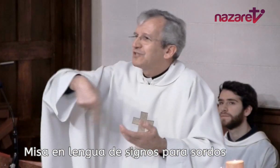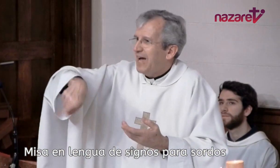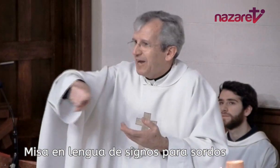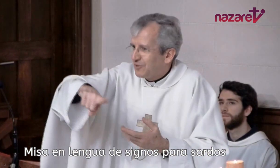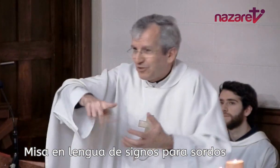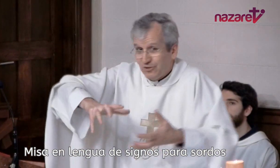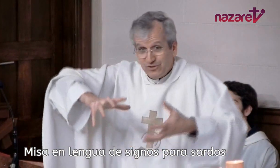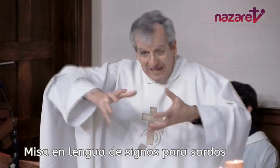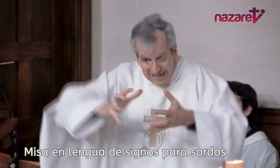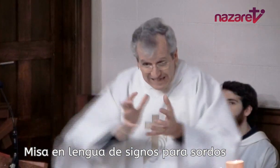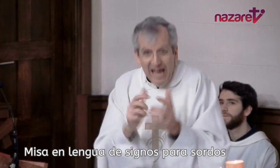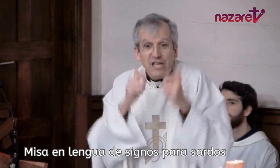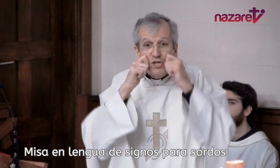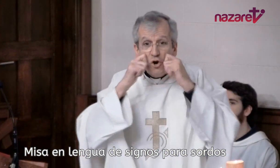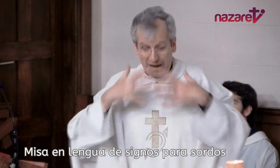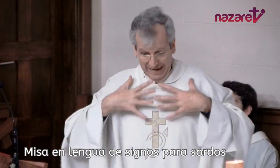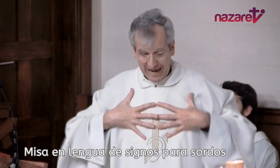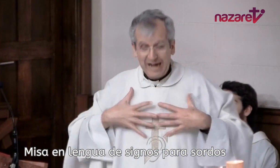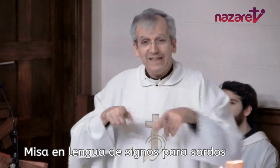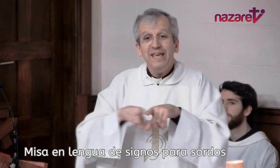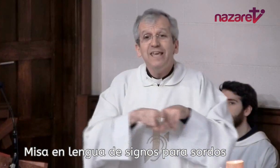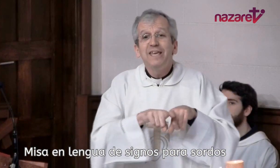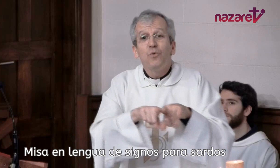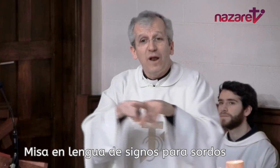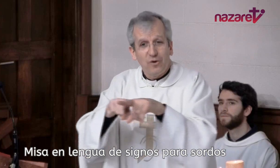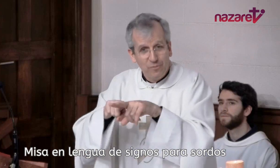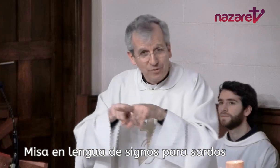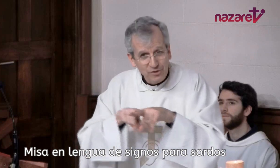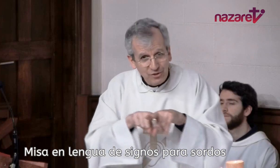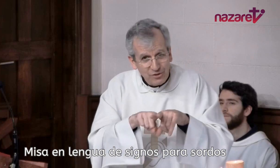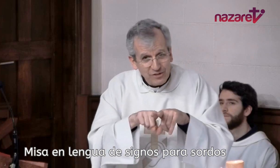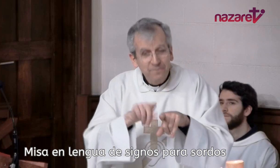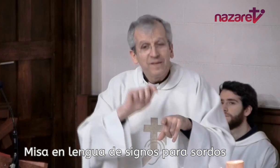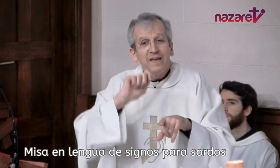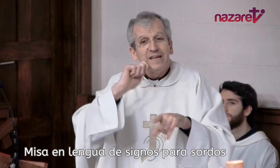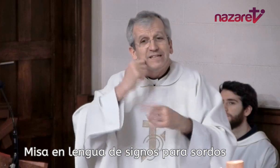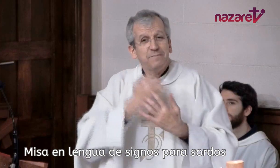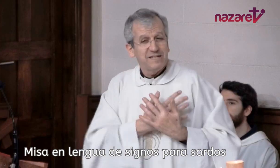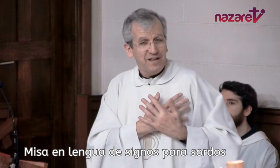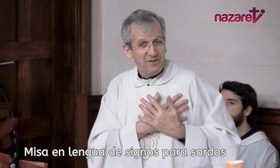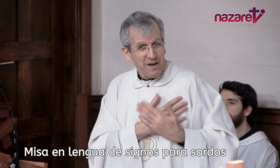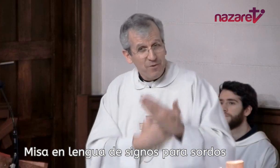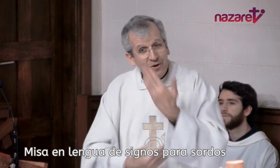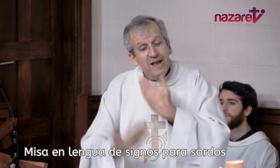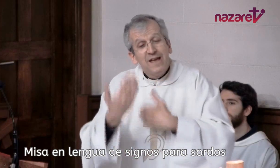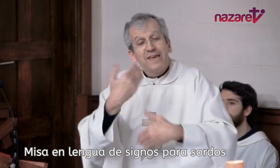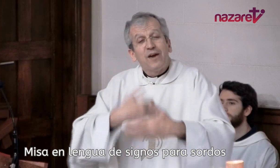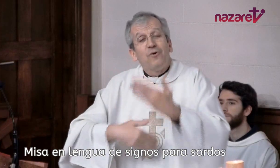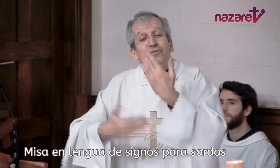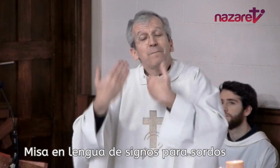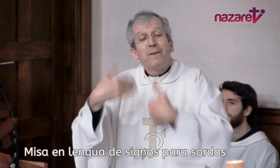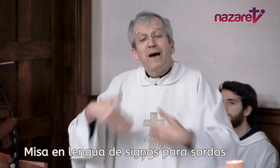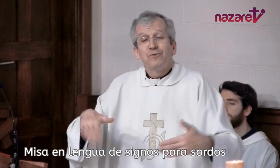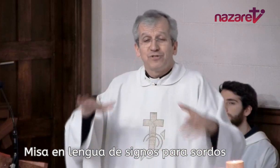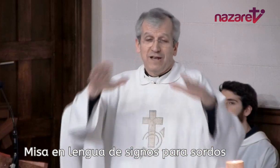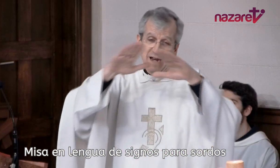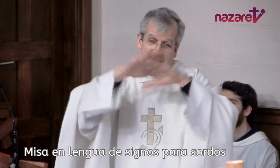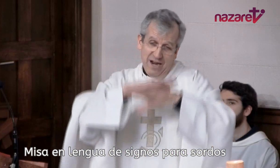a nosotros, se ha hecho carne igual como nosotros, ese misterio de amor que contemplamos la